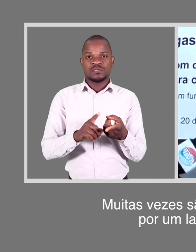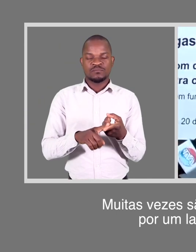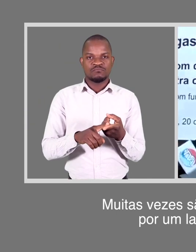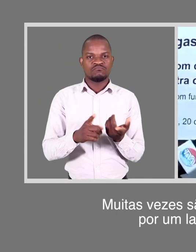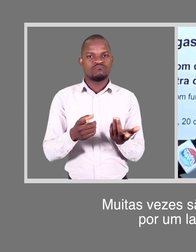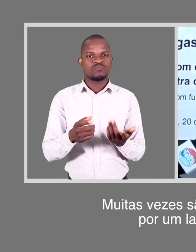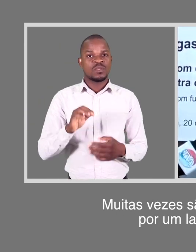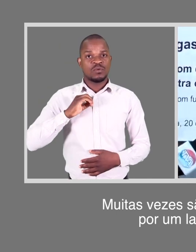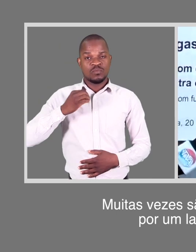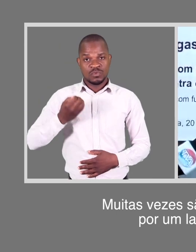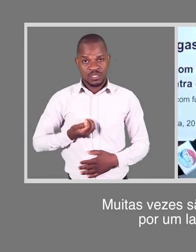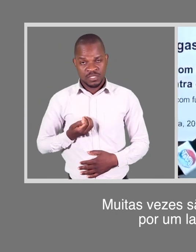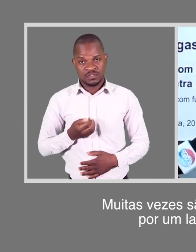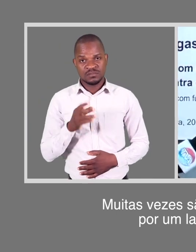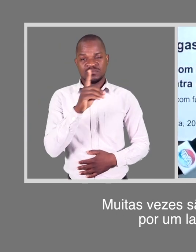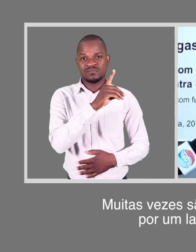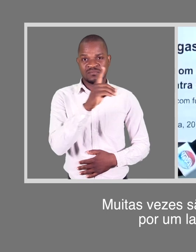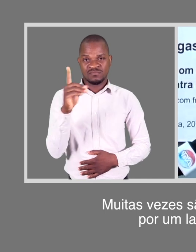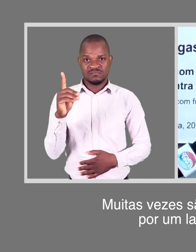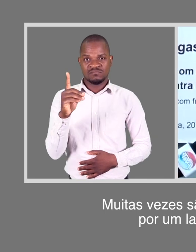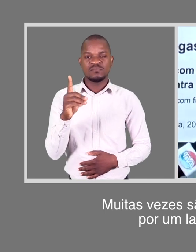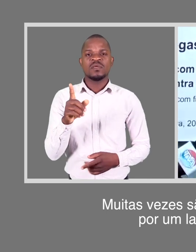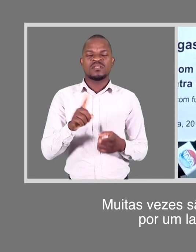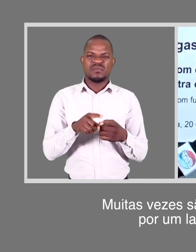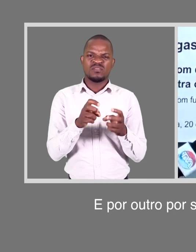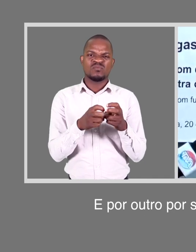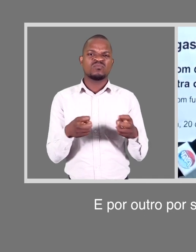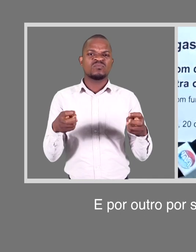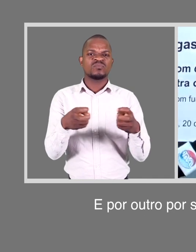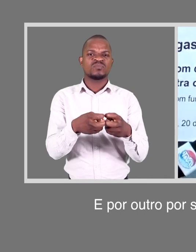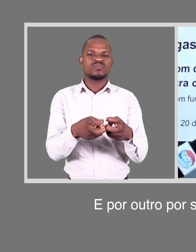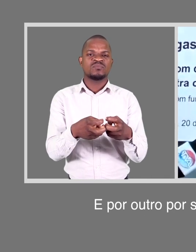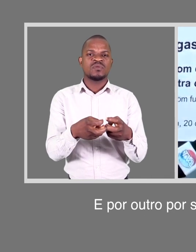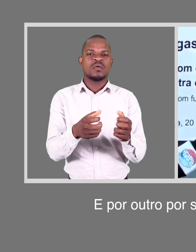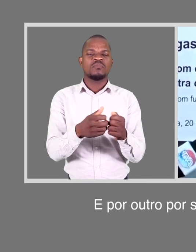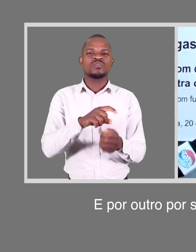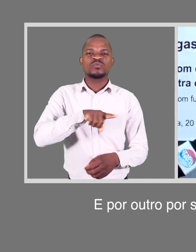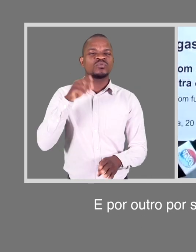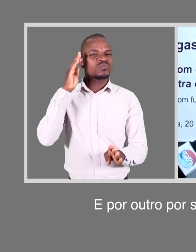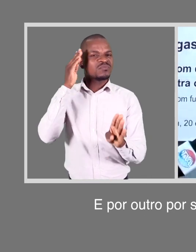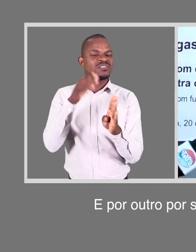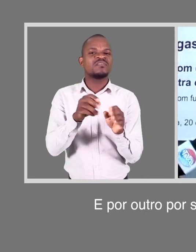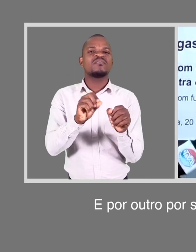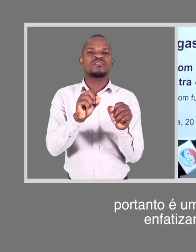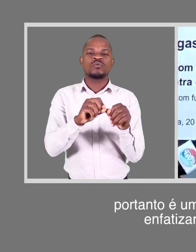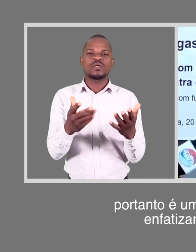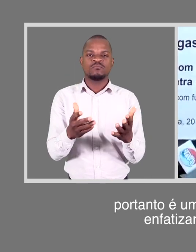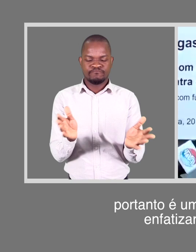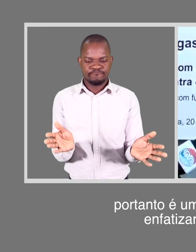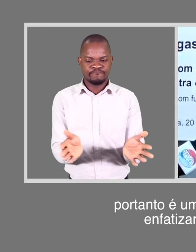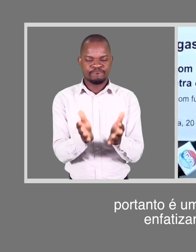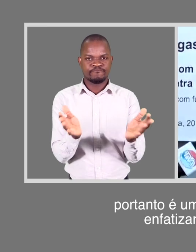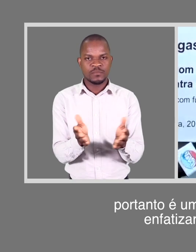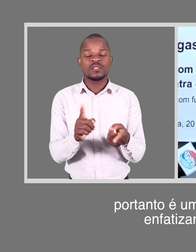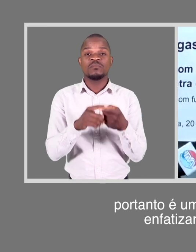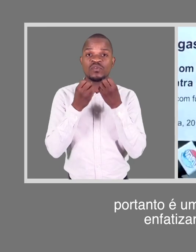Muitas das vezes são duplamente discriminadas. Por um lado, por serem mulheres e por outro, por serem pessoas com deficiência. Portanto, é um